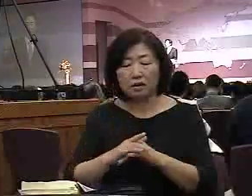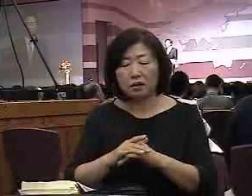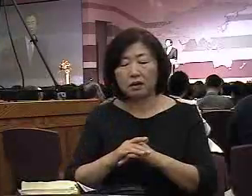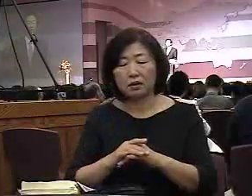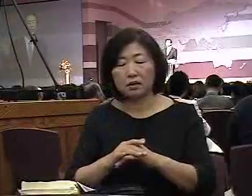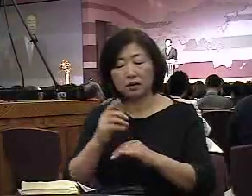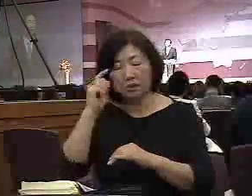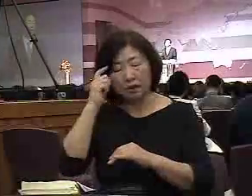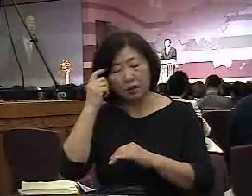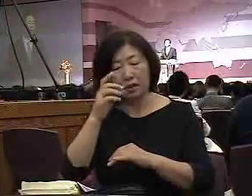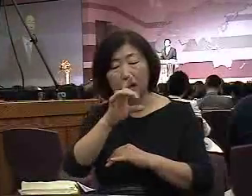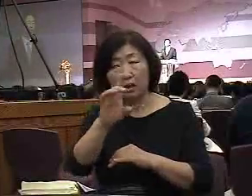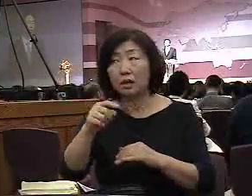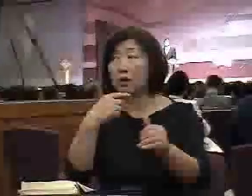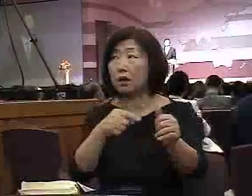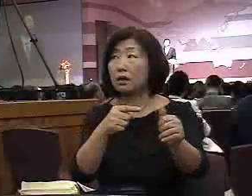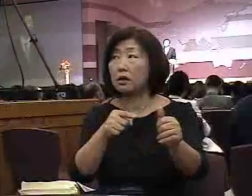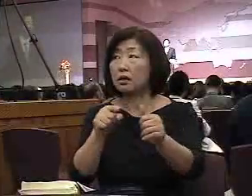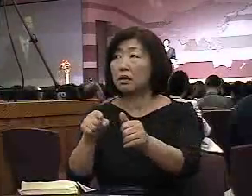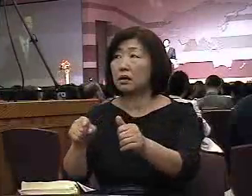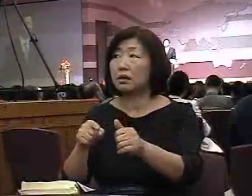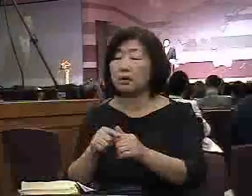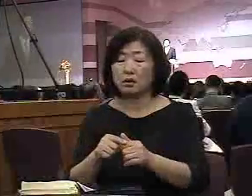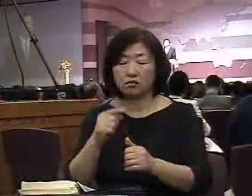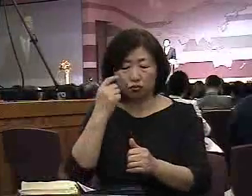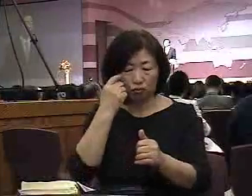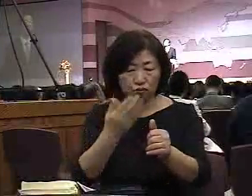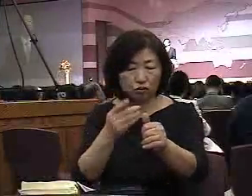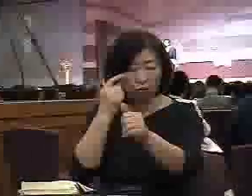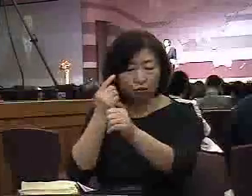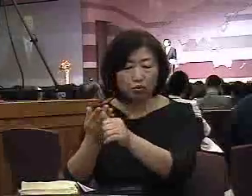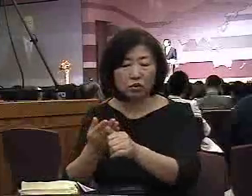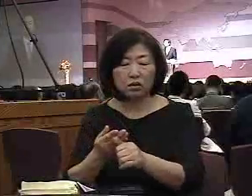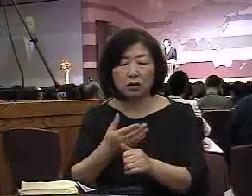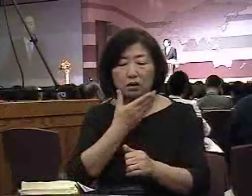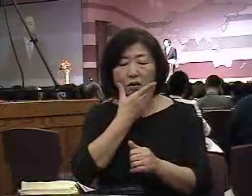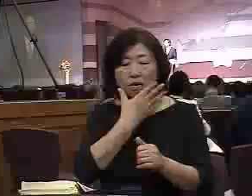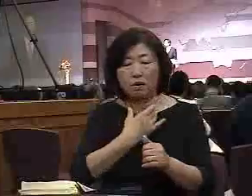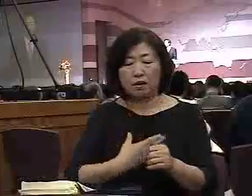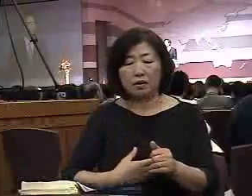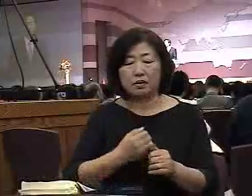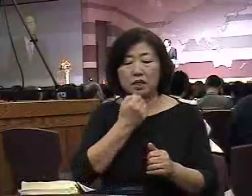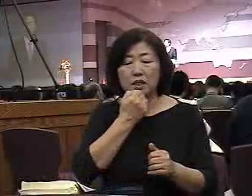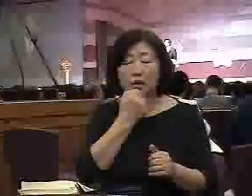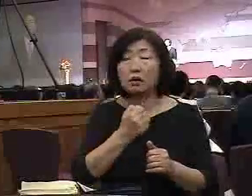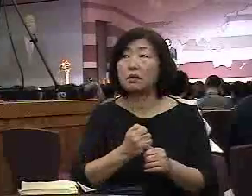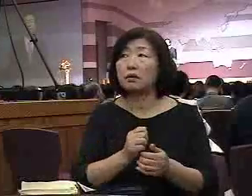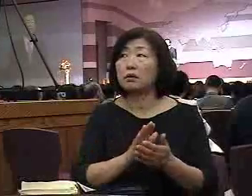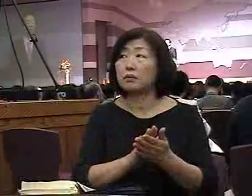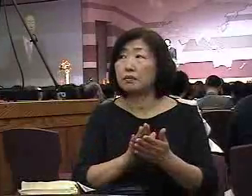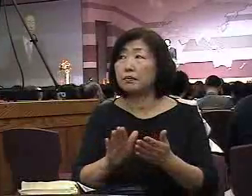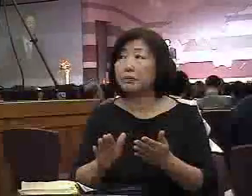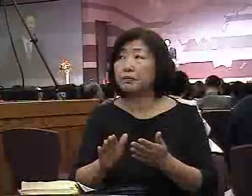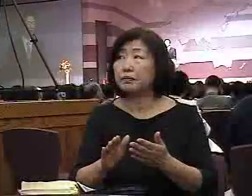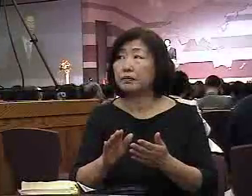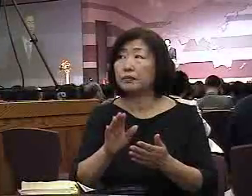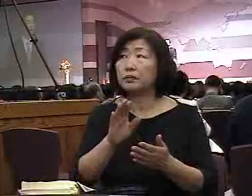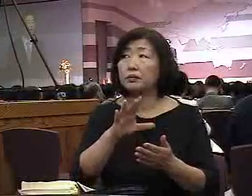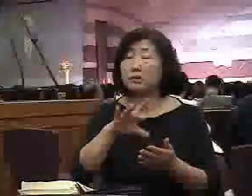것을 하나하나 가르치시면서 물어보신다는 것입니다. 아브라함에게는 그것이 이삭이었습니다. 처음에는